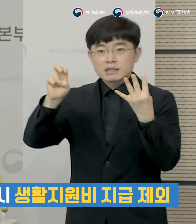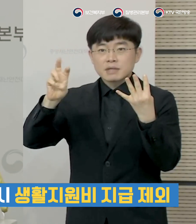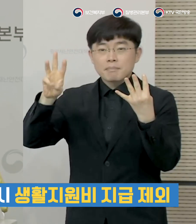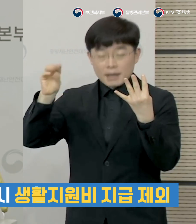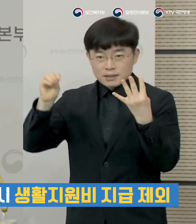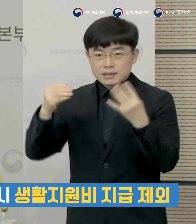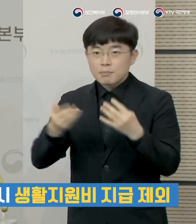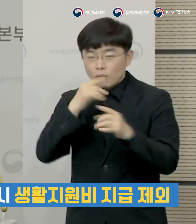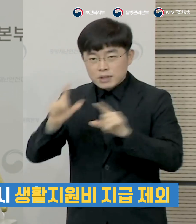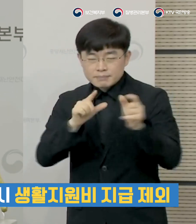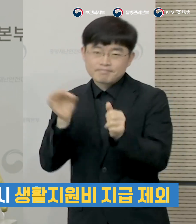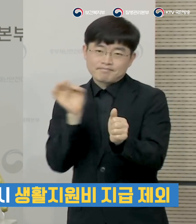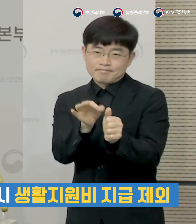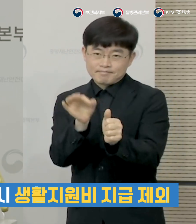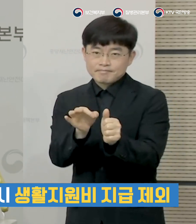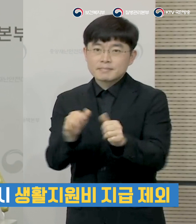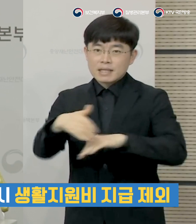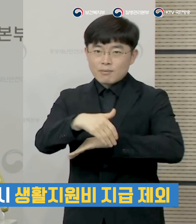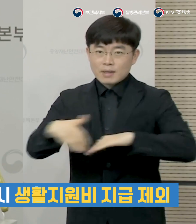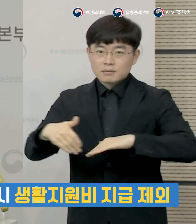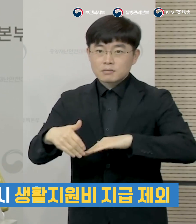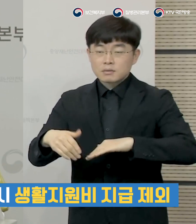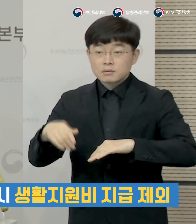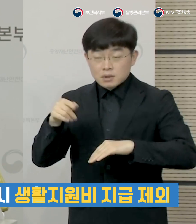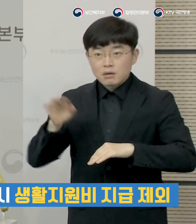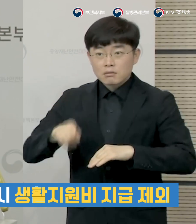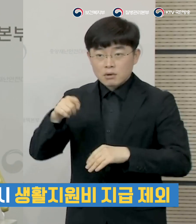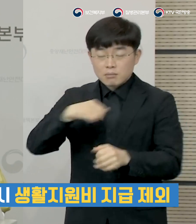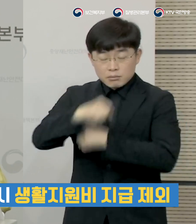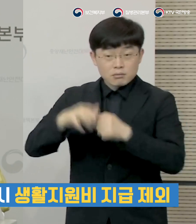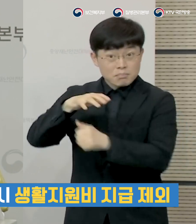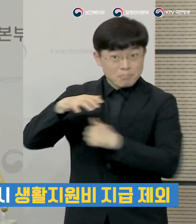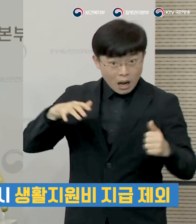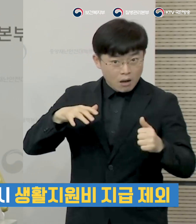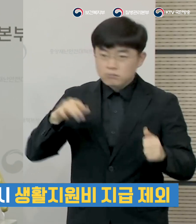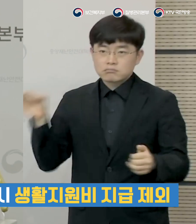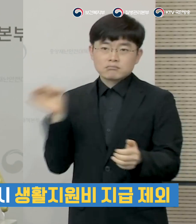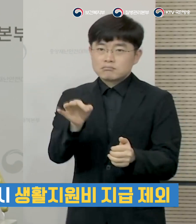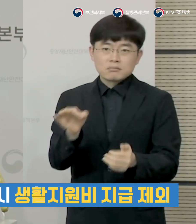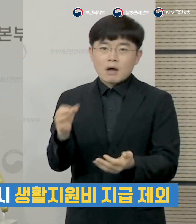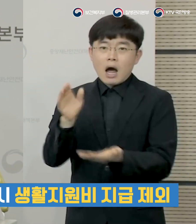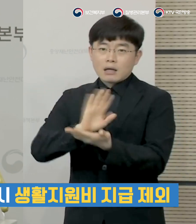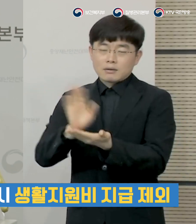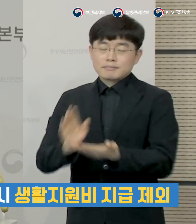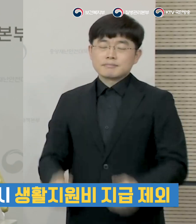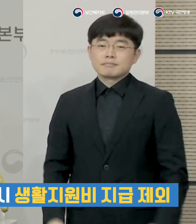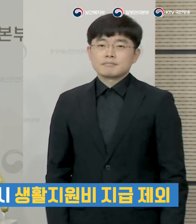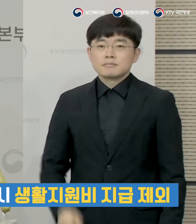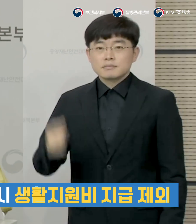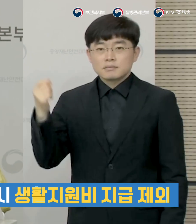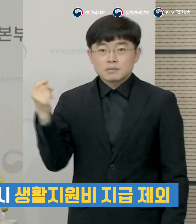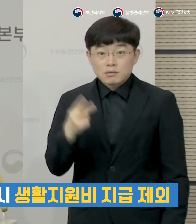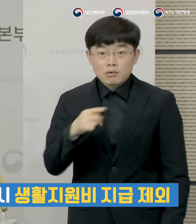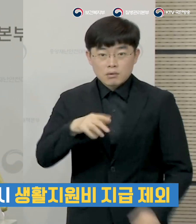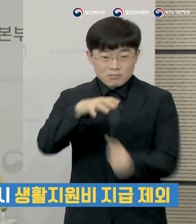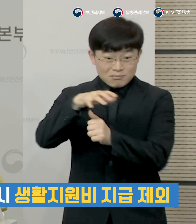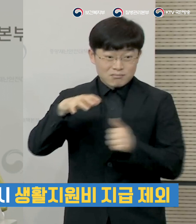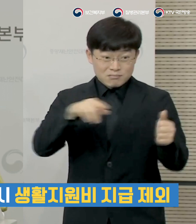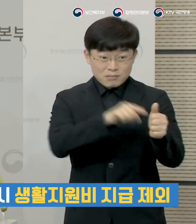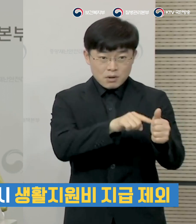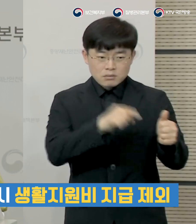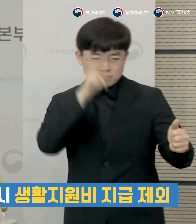원의 생활지원비가 지급이 되는데 이거 지급되지 않습니다. 그리고 이제 무단 이탈자에 대해서는 경찰에서 코드